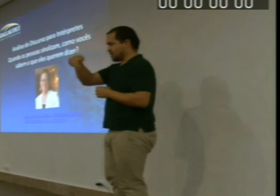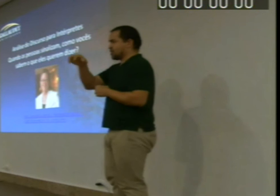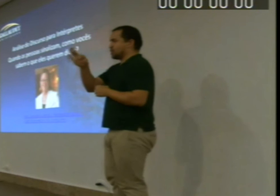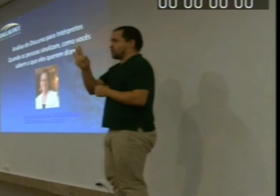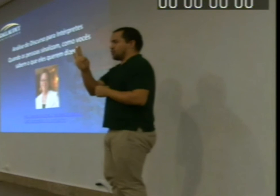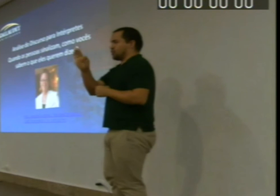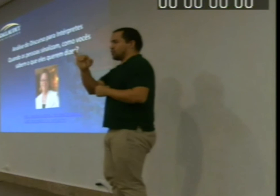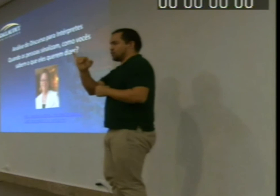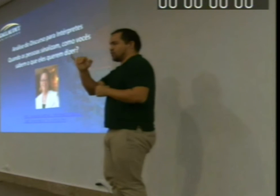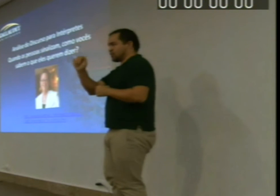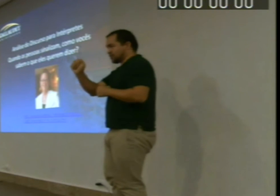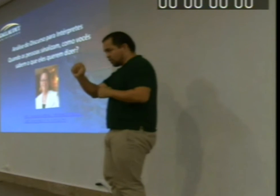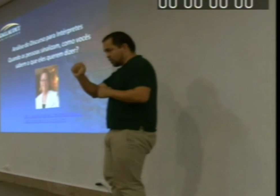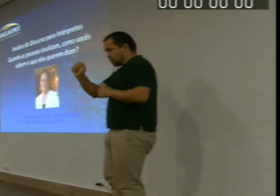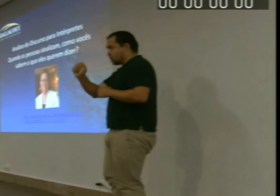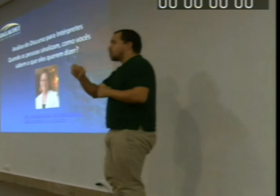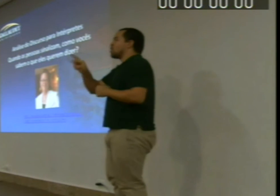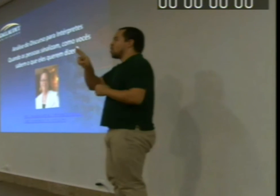professora